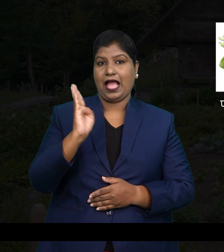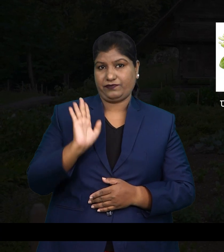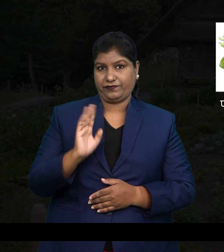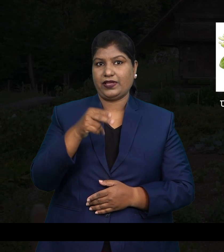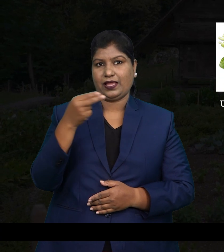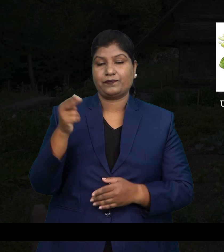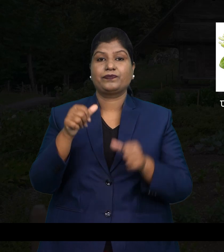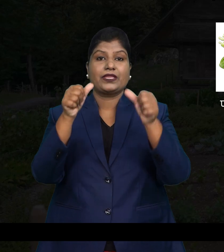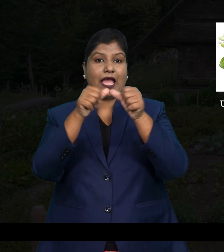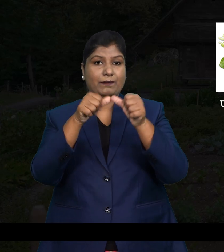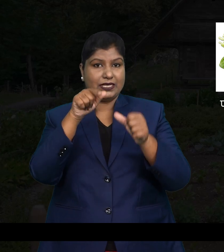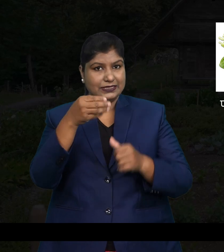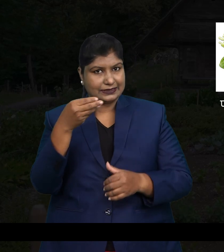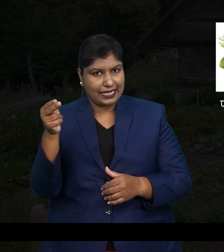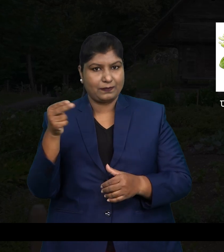राजगिरा,